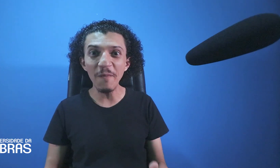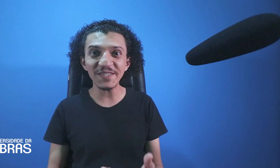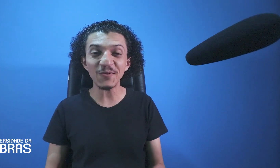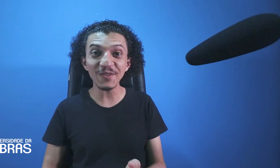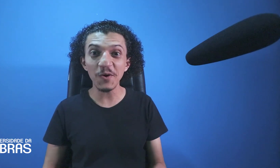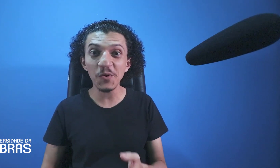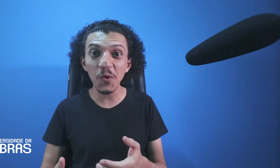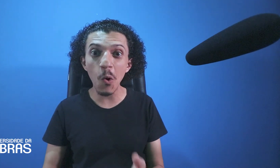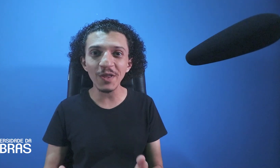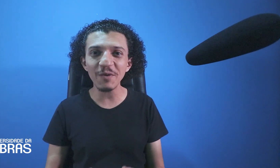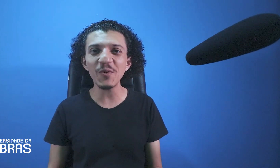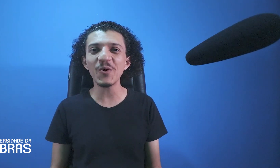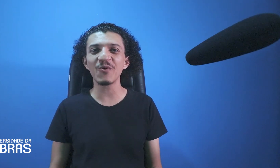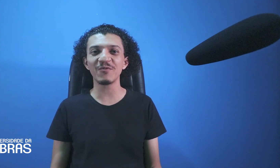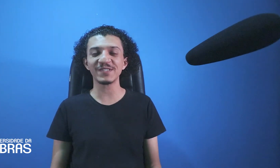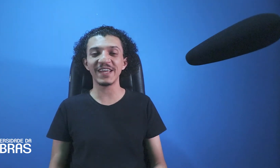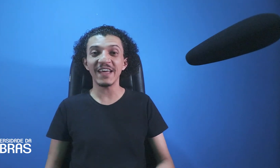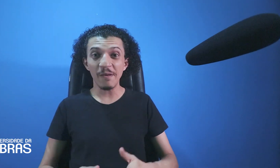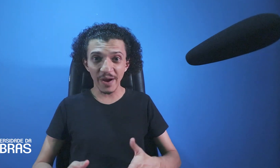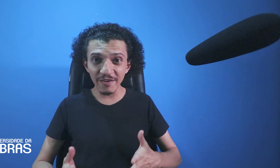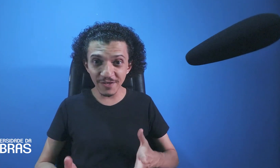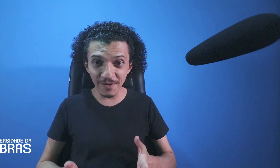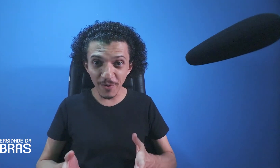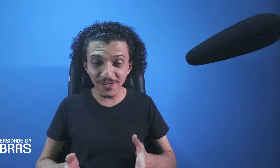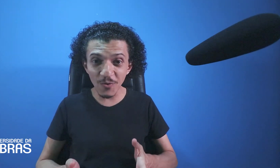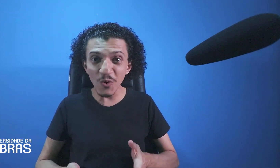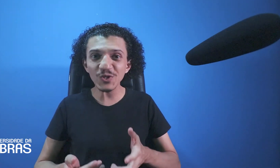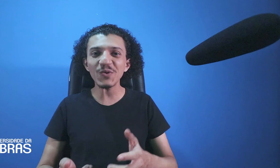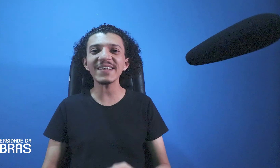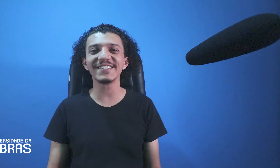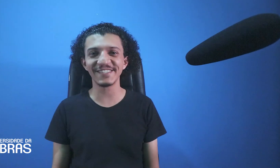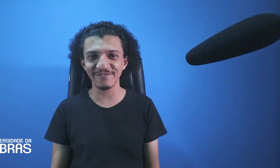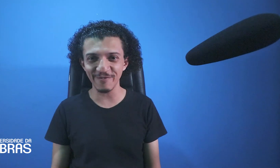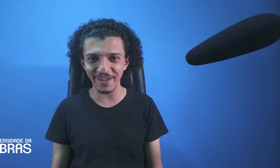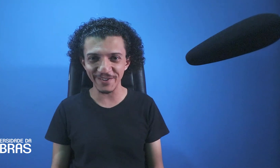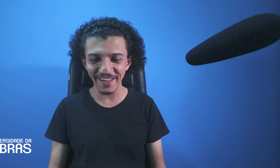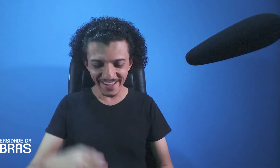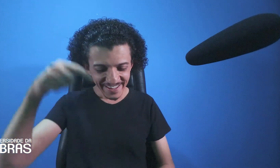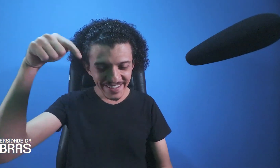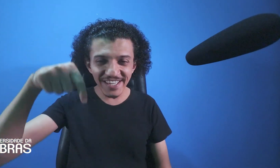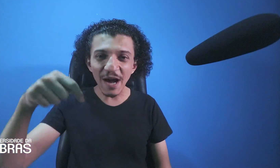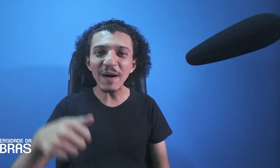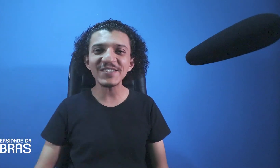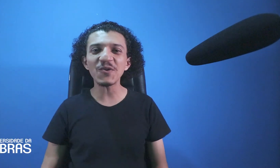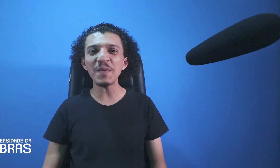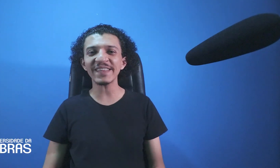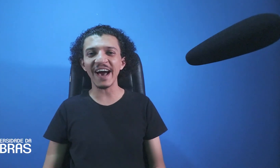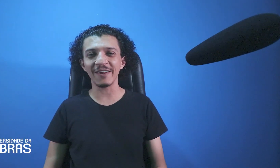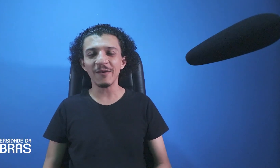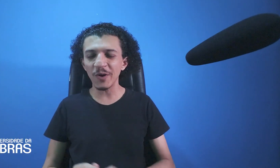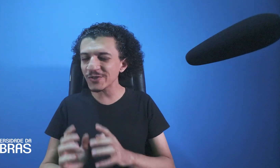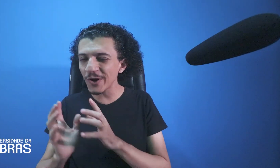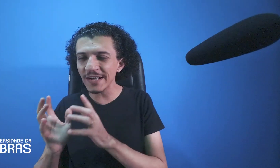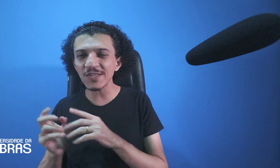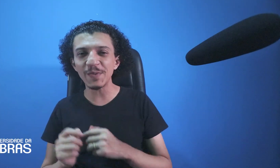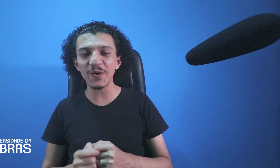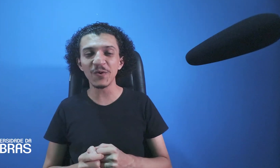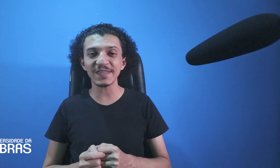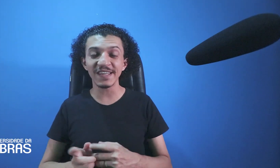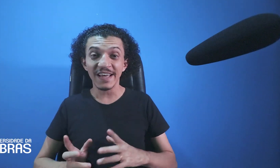esse conteúdo contribuiu com você para que você possa continuar se desenvolvendo. Deixa aqui abaixo seu comentário, pode colocar suas perguntas,